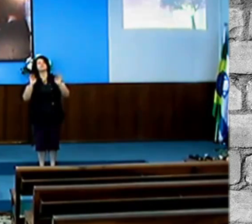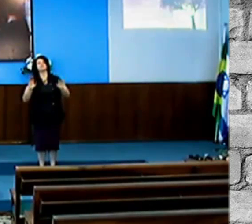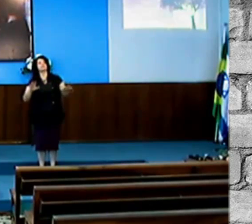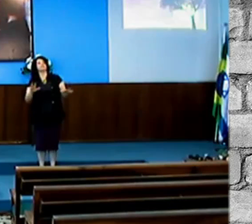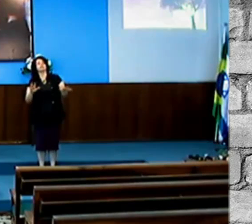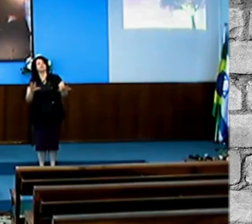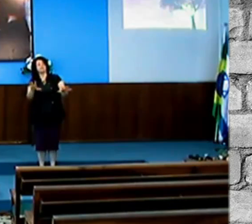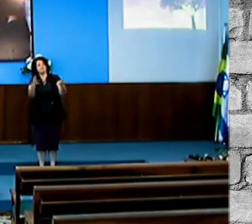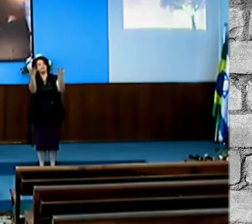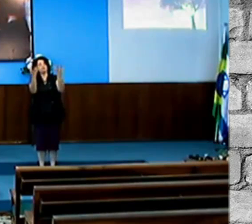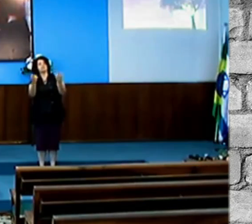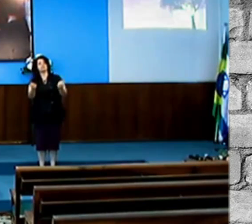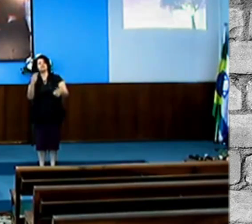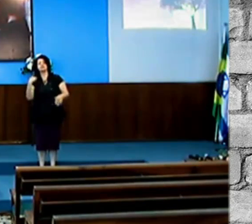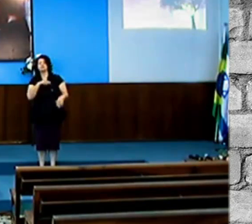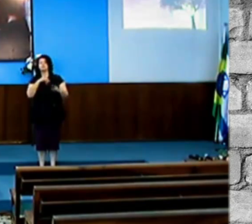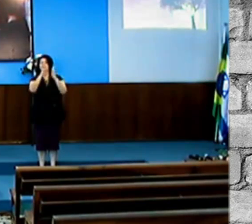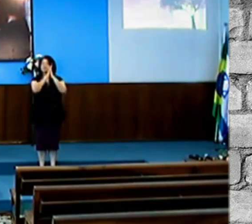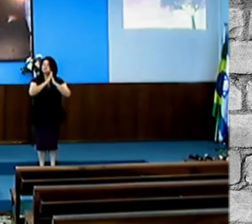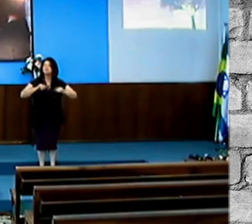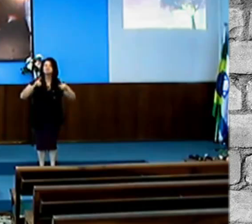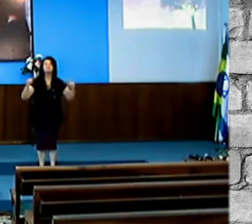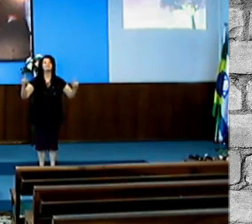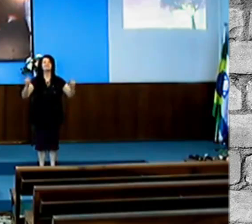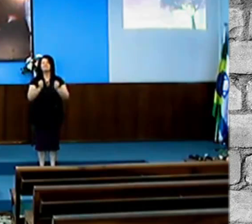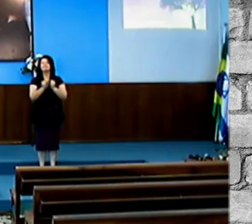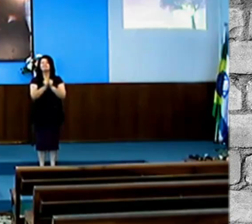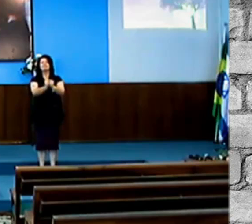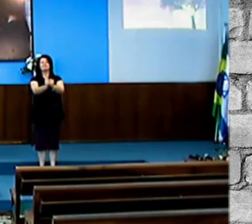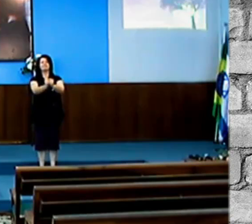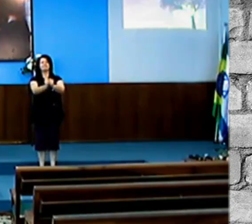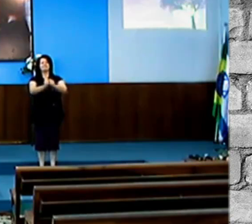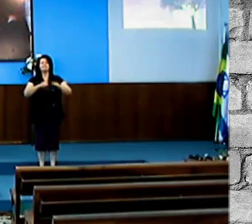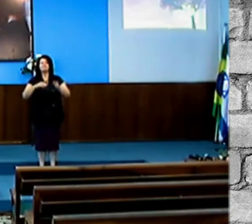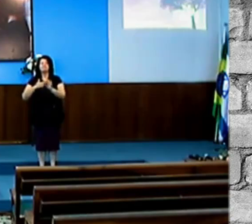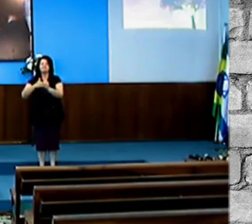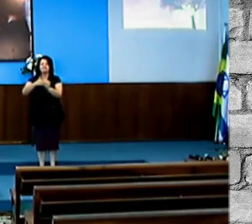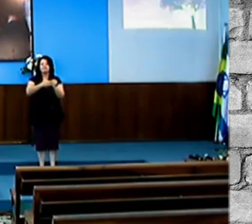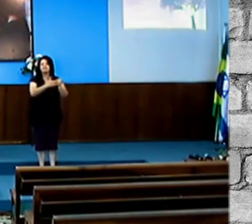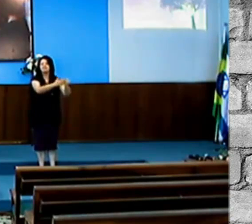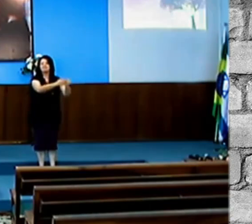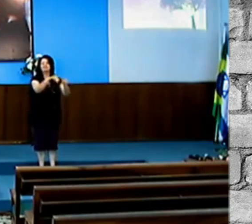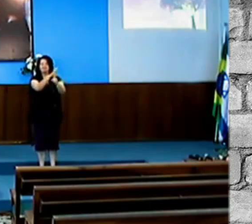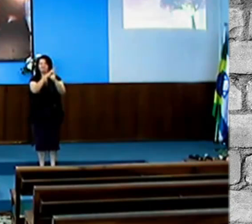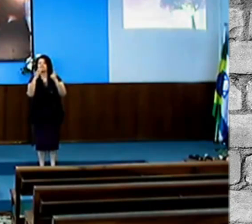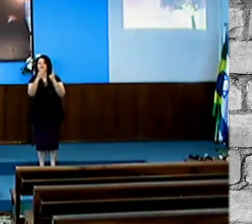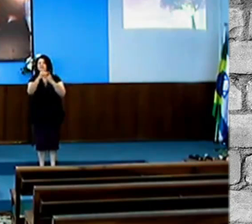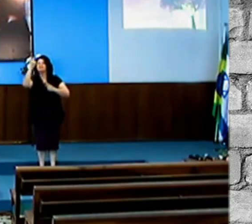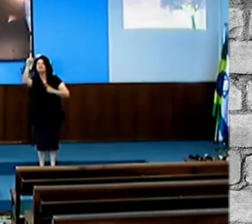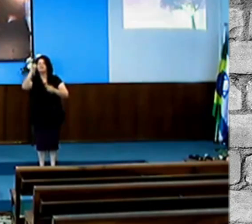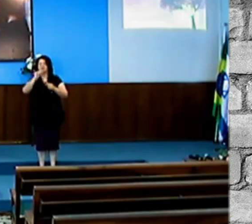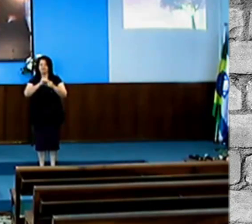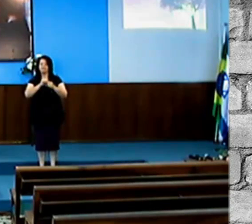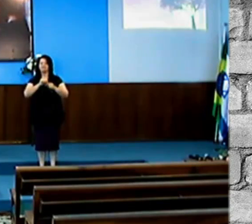Ele é, assim como todos nós, um participante. Na verdade, Ele é o condutor do culto. É o próprio Senhor Deus que faz